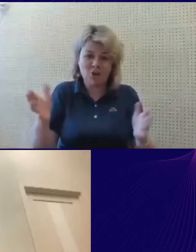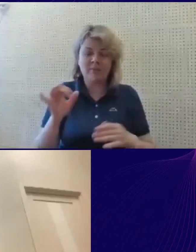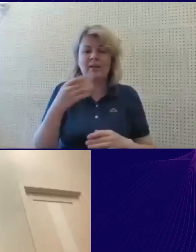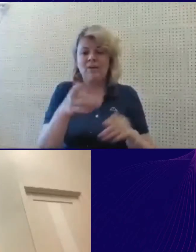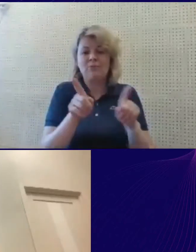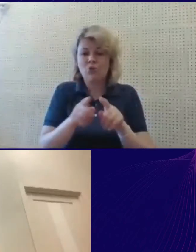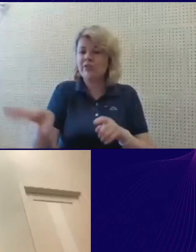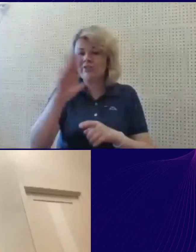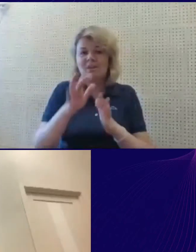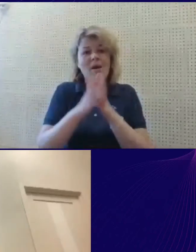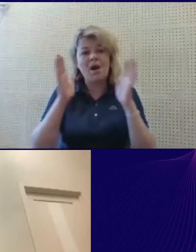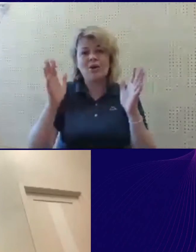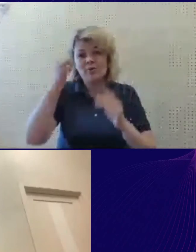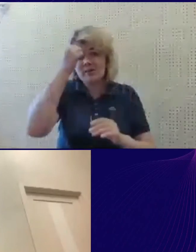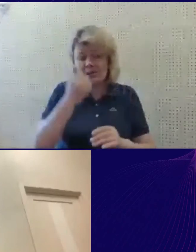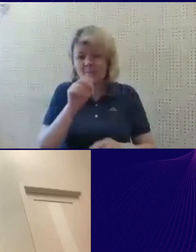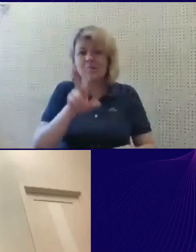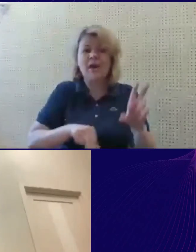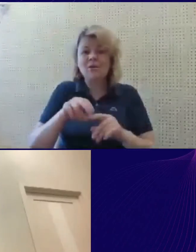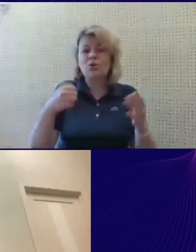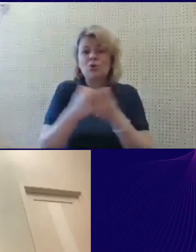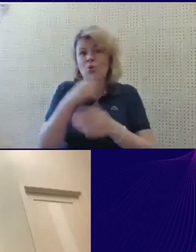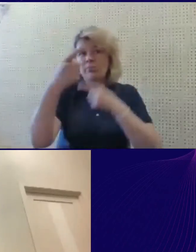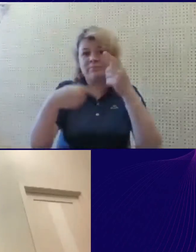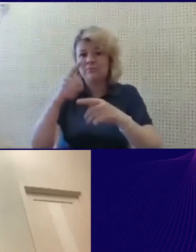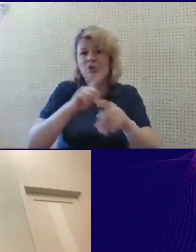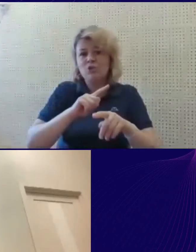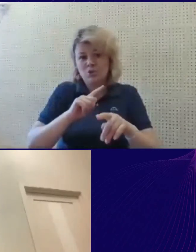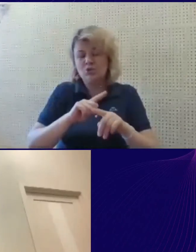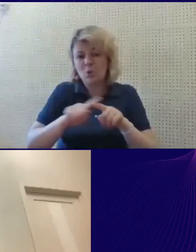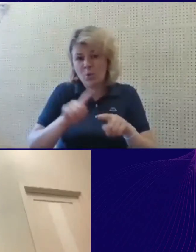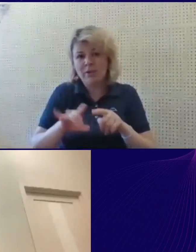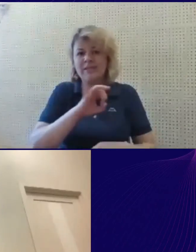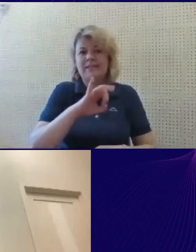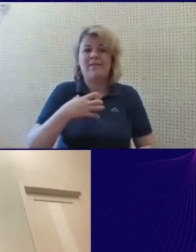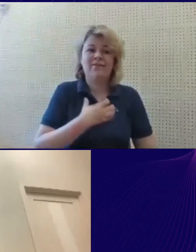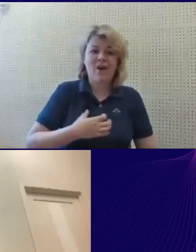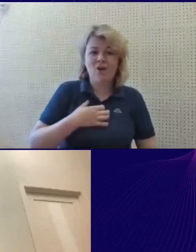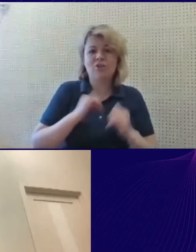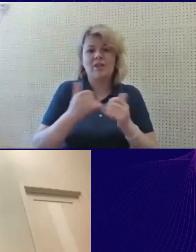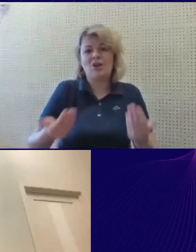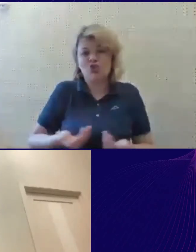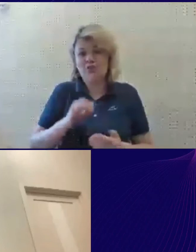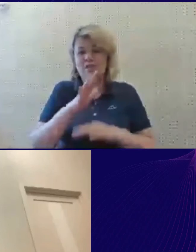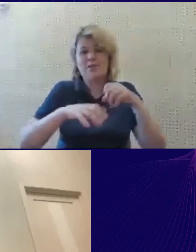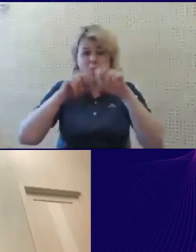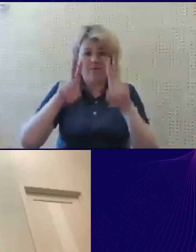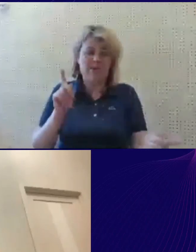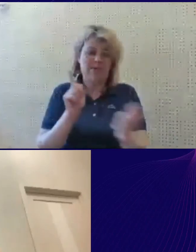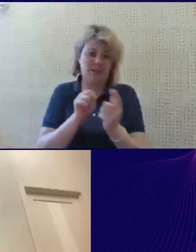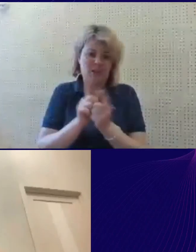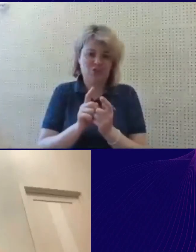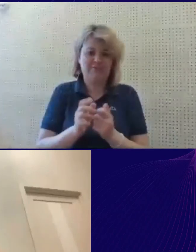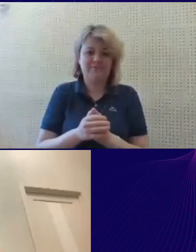огромное. До, надеюсь, скорых и важных для жизни и профессии встреч.